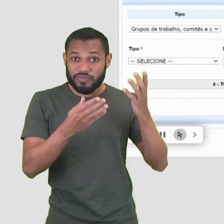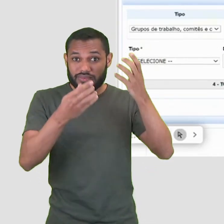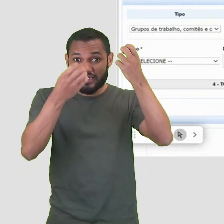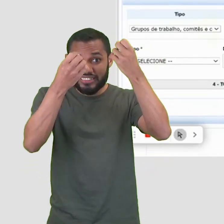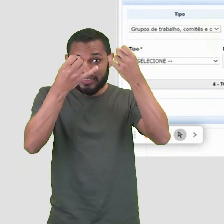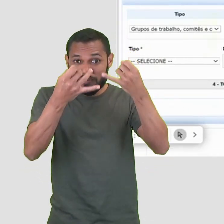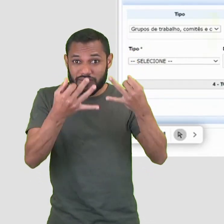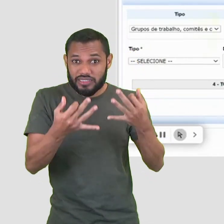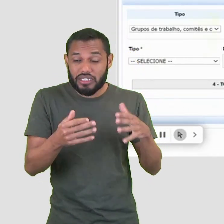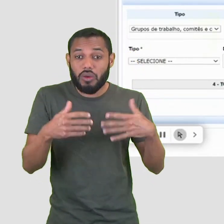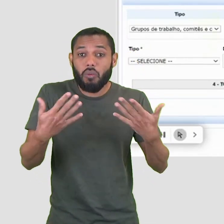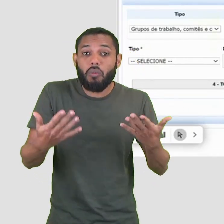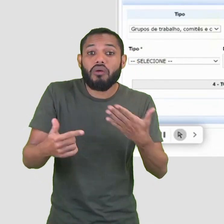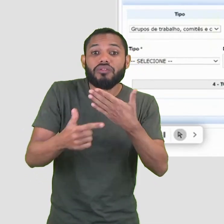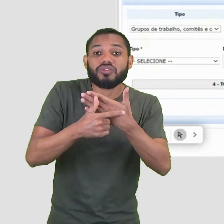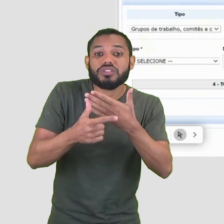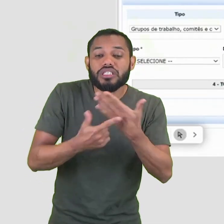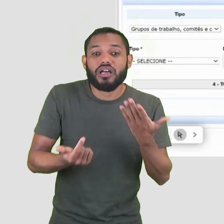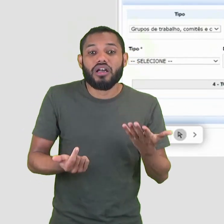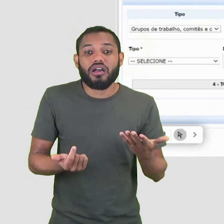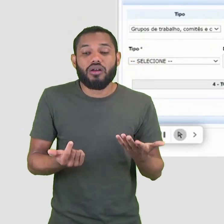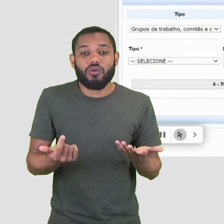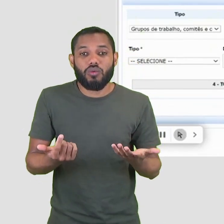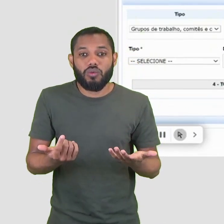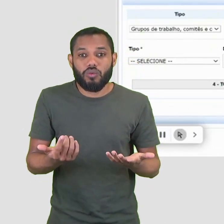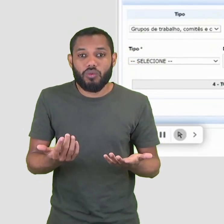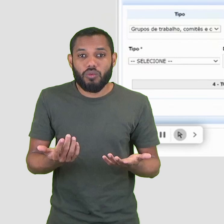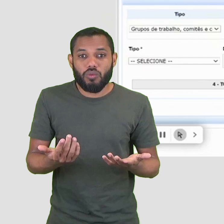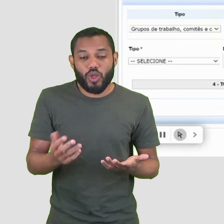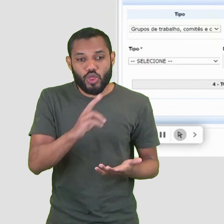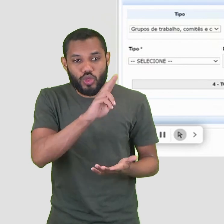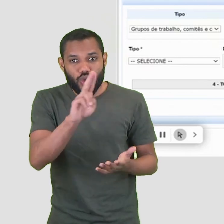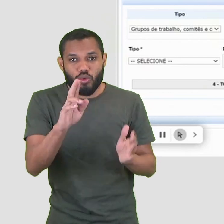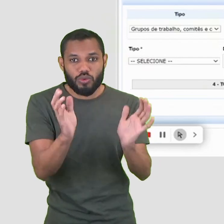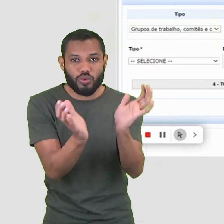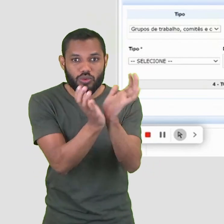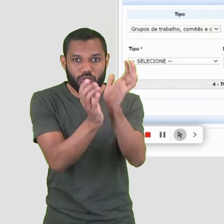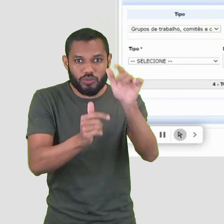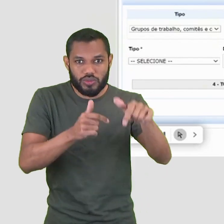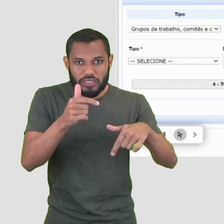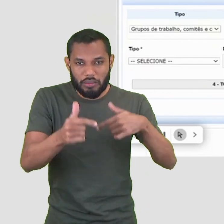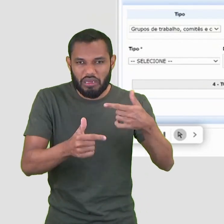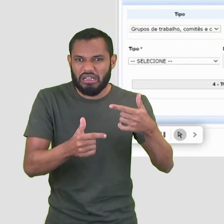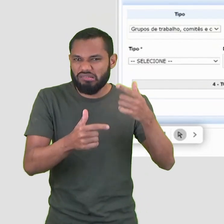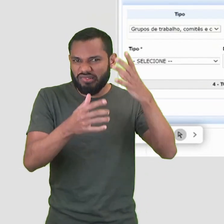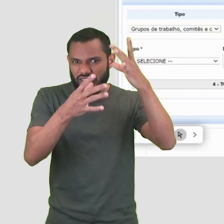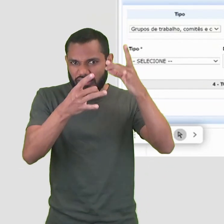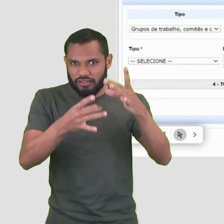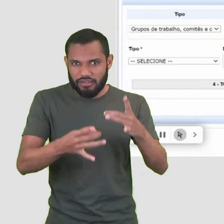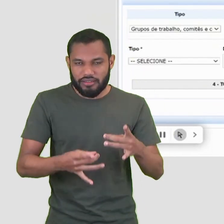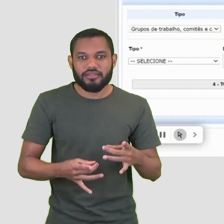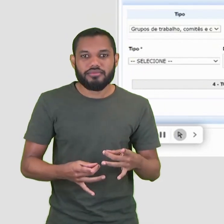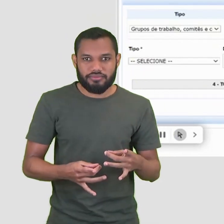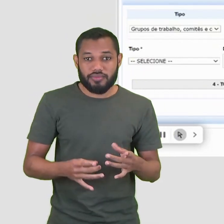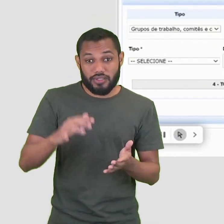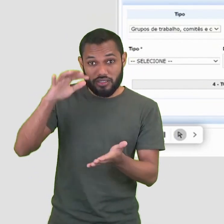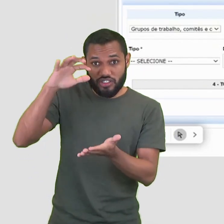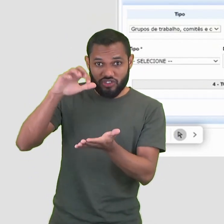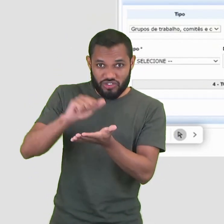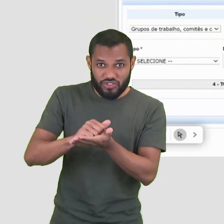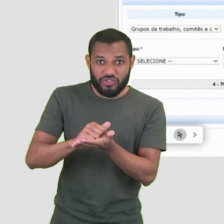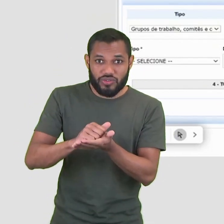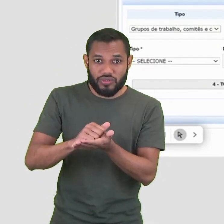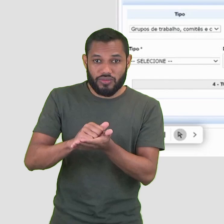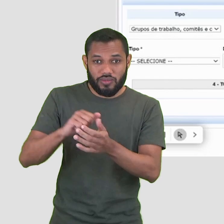é a função, enfim, qual é o nome do grupo de trabalho, se for o caso, e vou registrar, então,